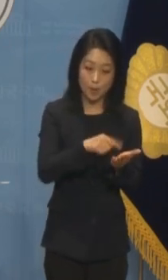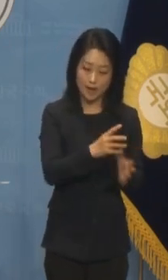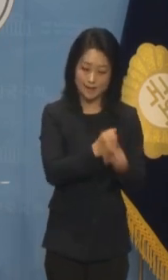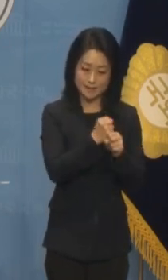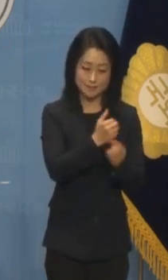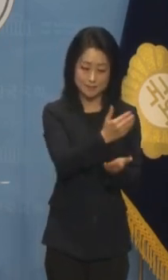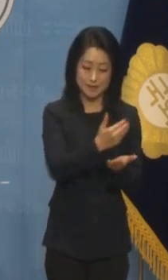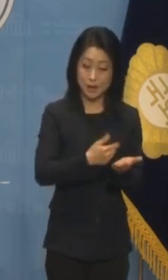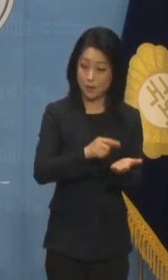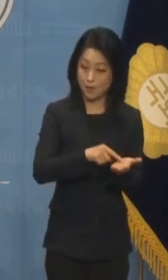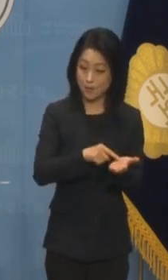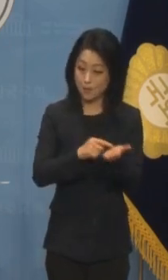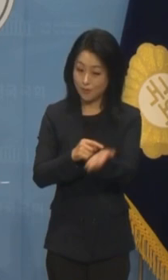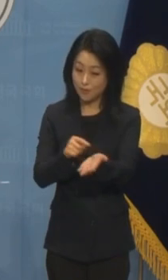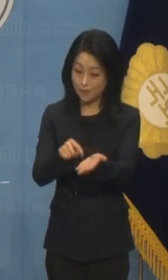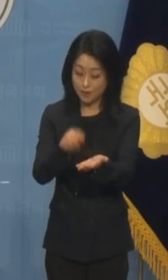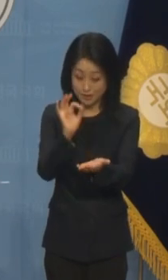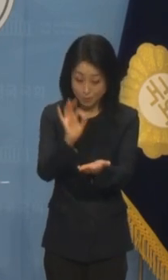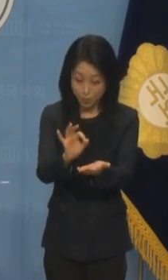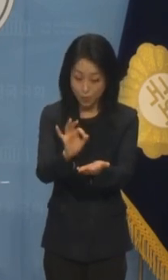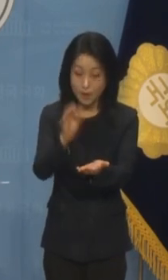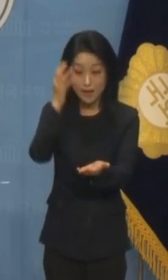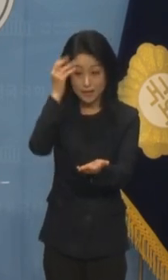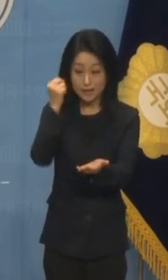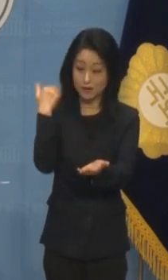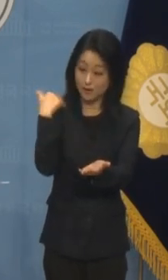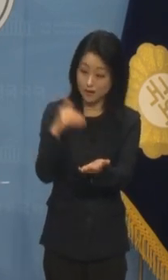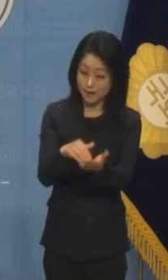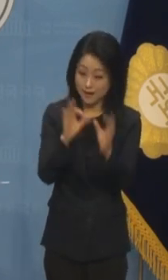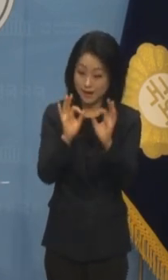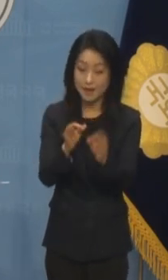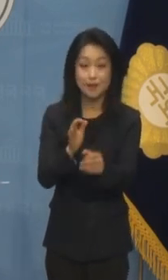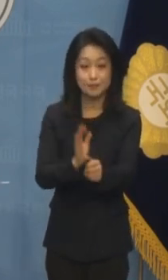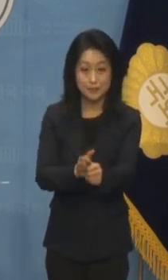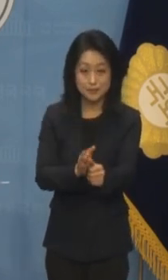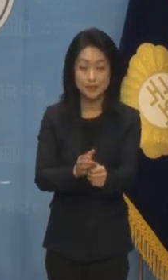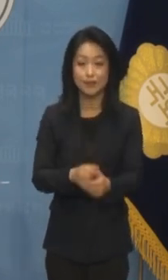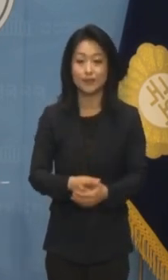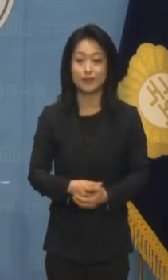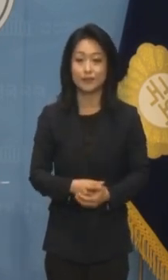우리 주장이었으니까 기획도 되살려보시고 나는 다른 자료를 안 가지고 있습니다.